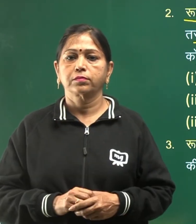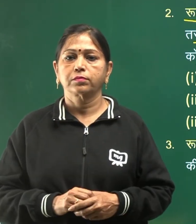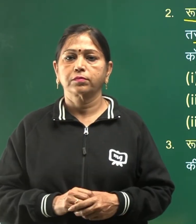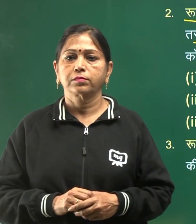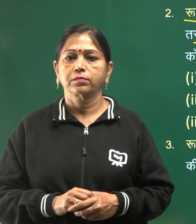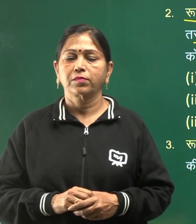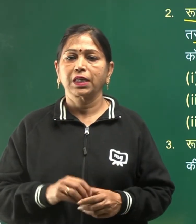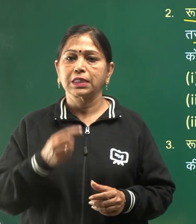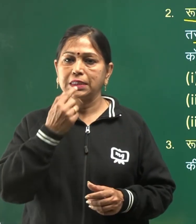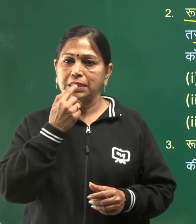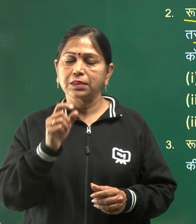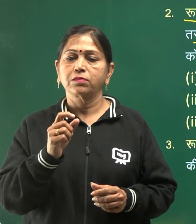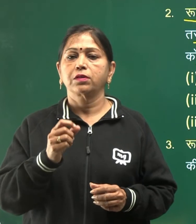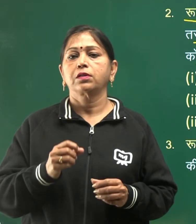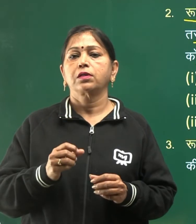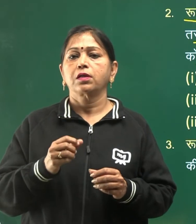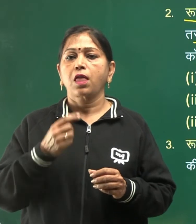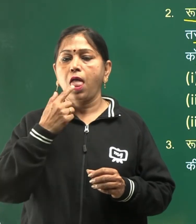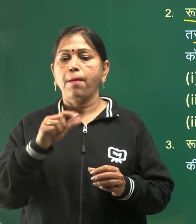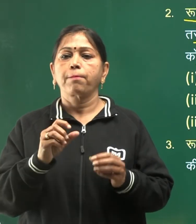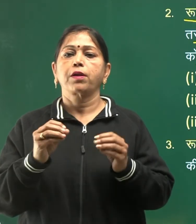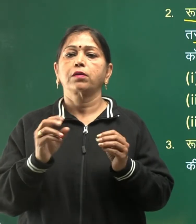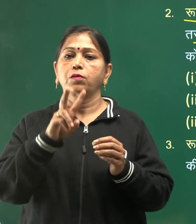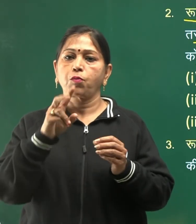श्वेत रुधिर कोशिकाएं